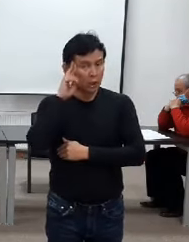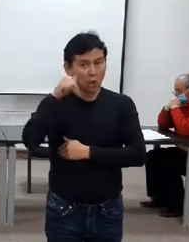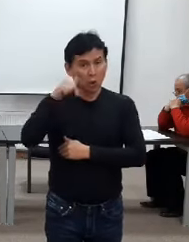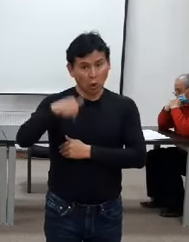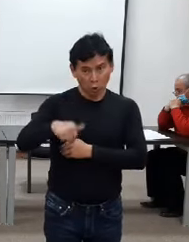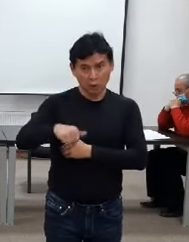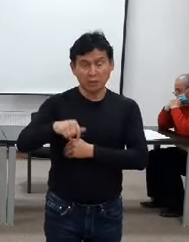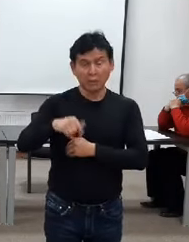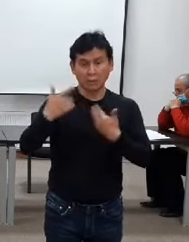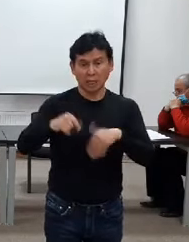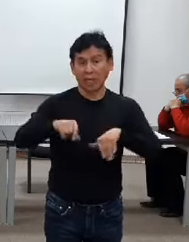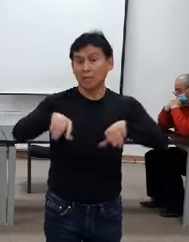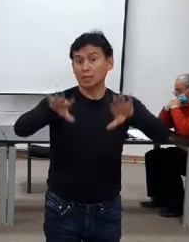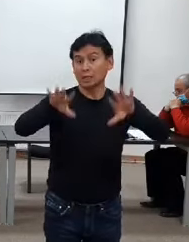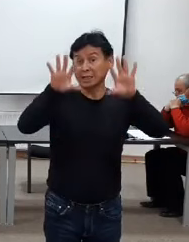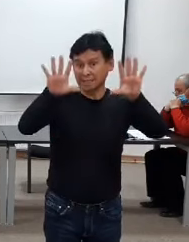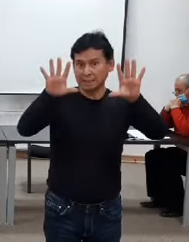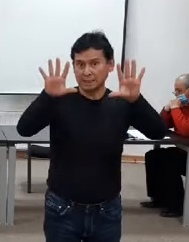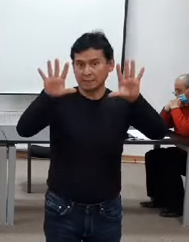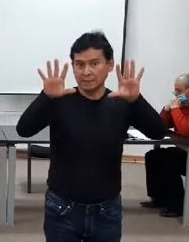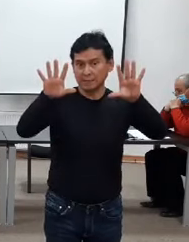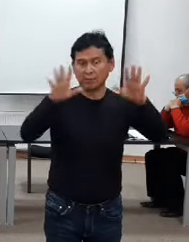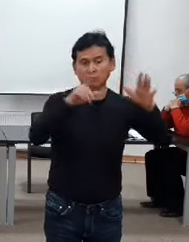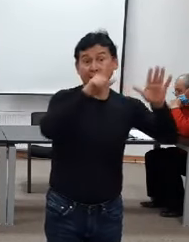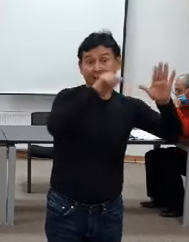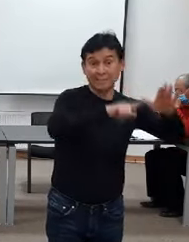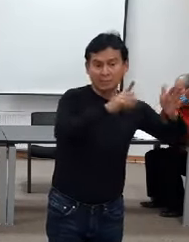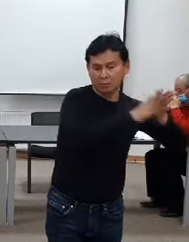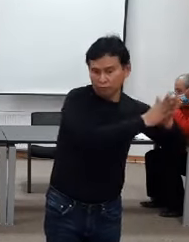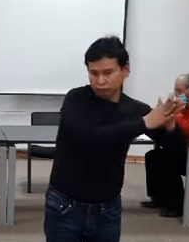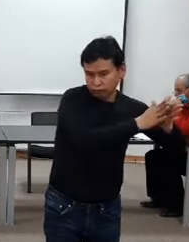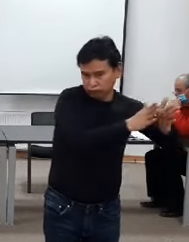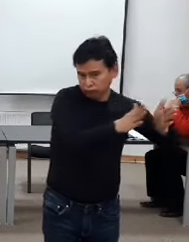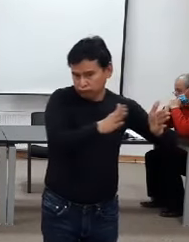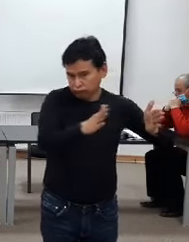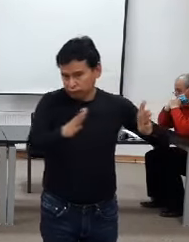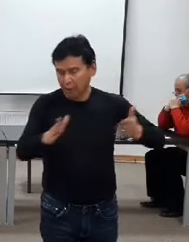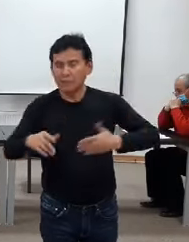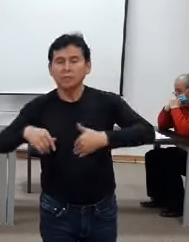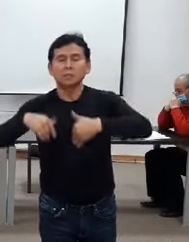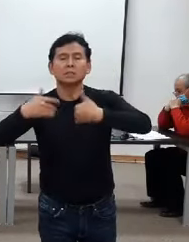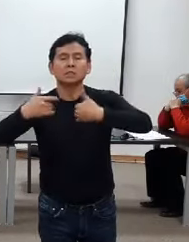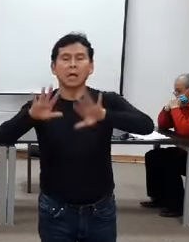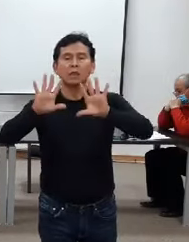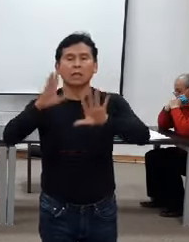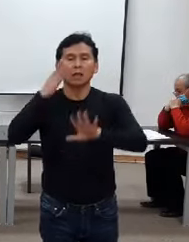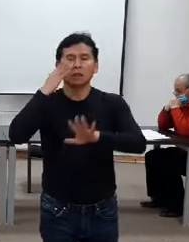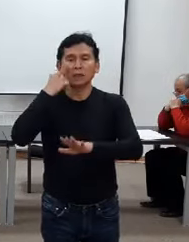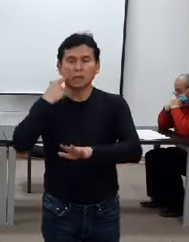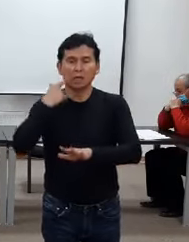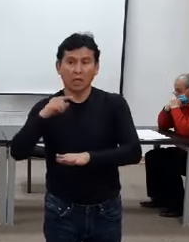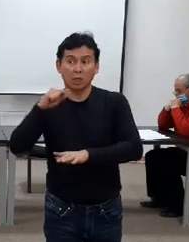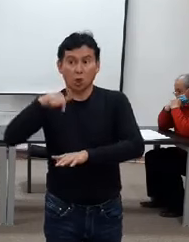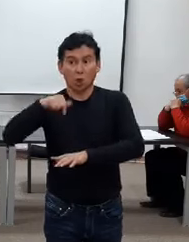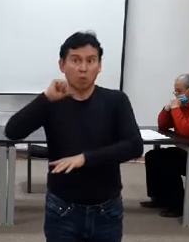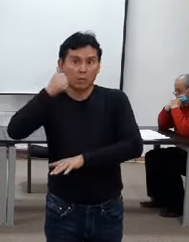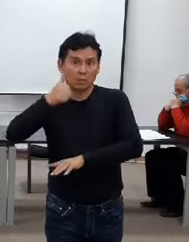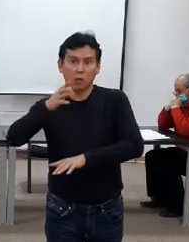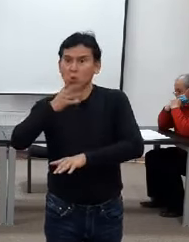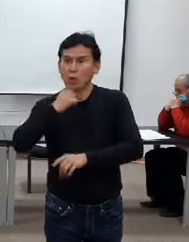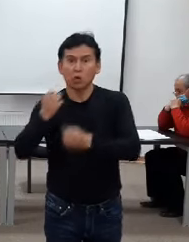número 10 epidemiológico desde el desembarco el domingo 17. Por lo tanto, si entre hoy día y mañana